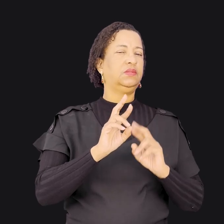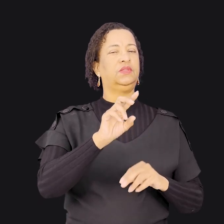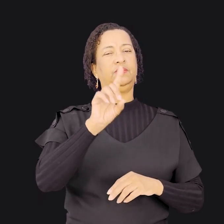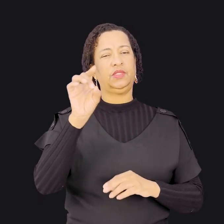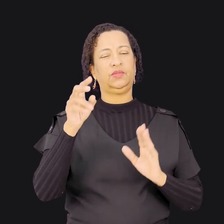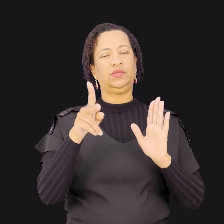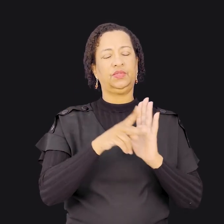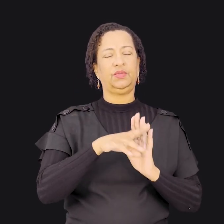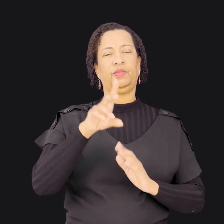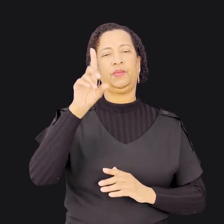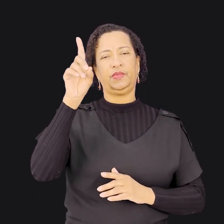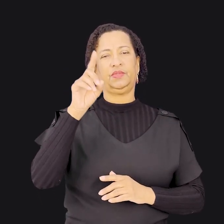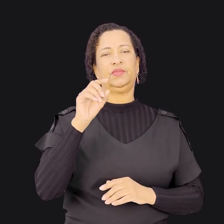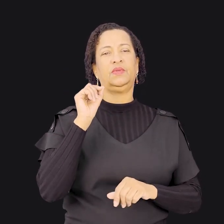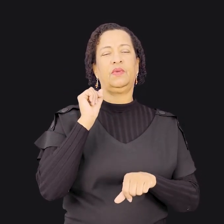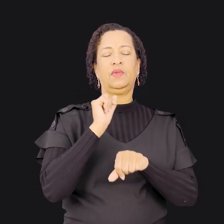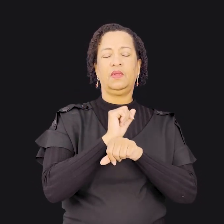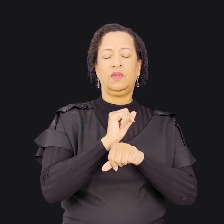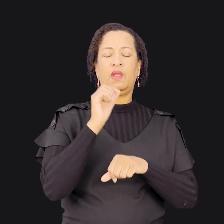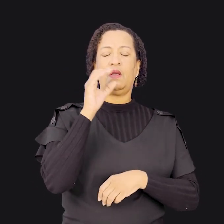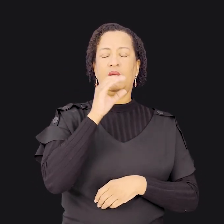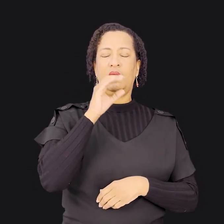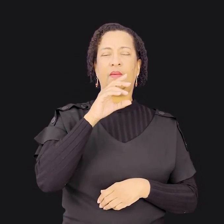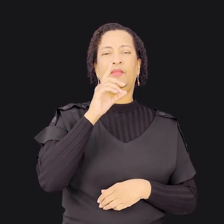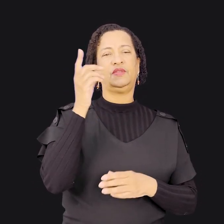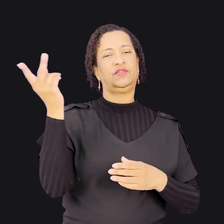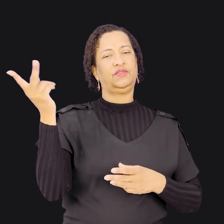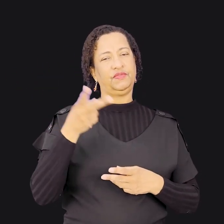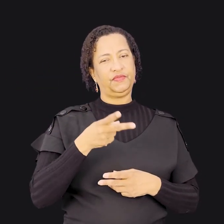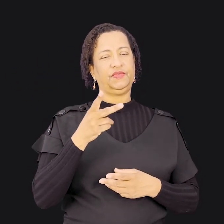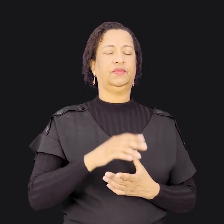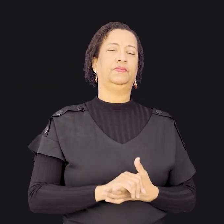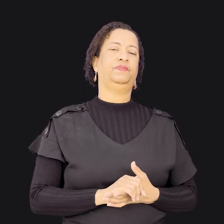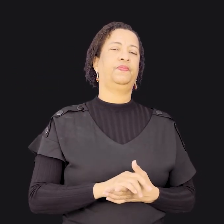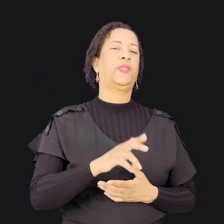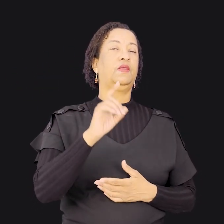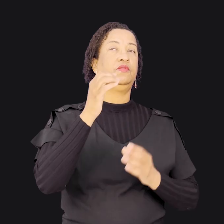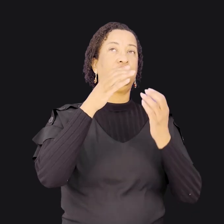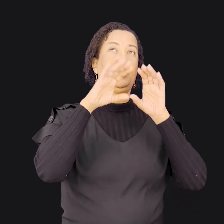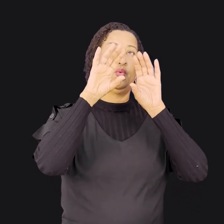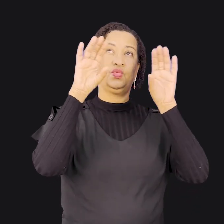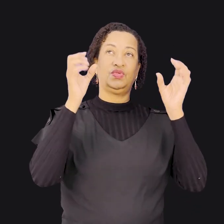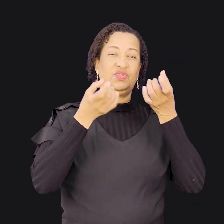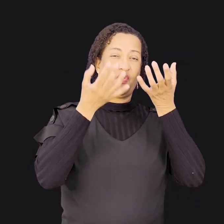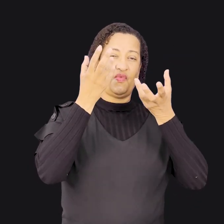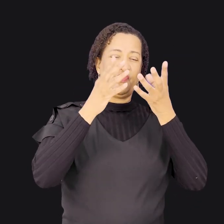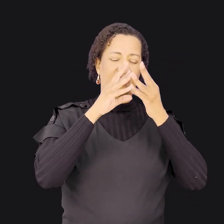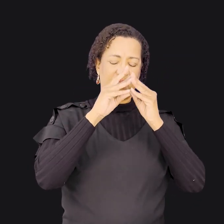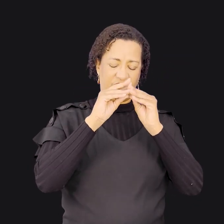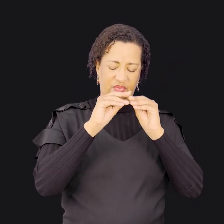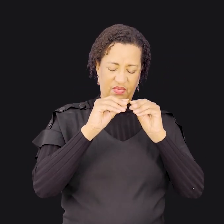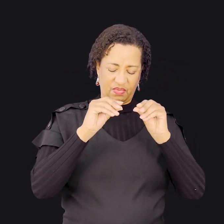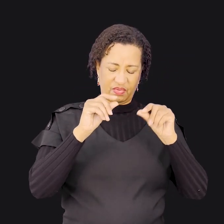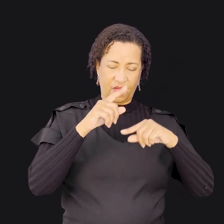de Deus e apressando a sua vinda. Naquele dia os céus serão desfeitos pelo fogo e os elementos se derreterão pelo